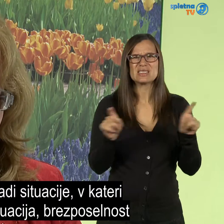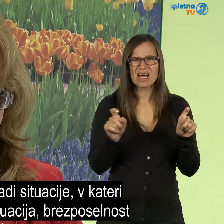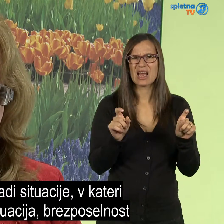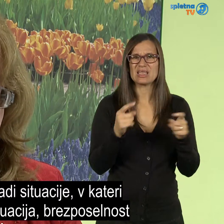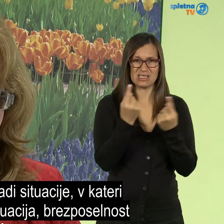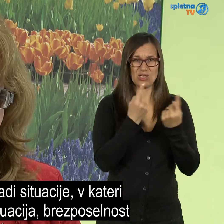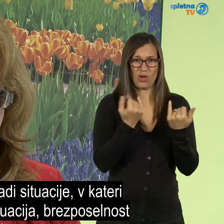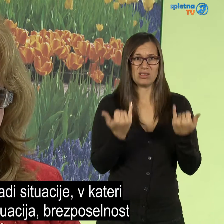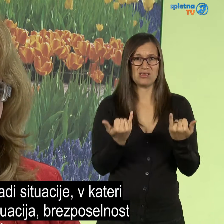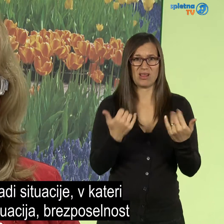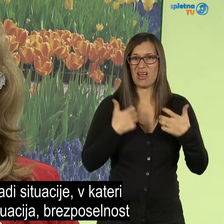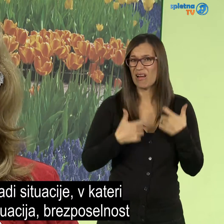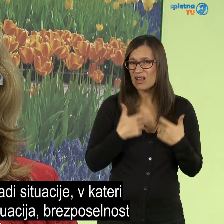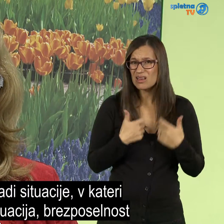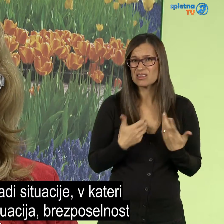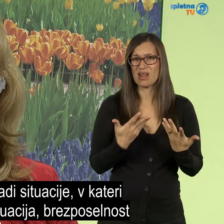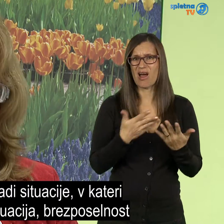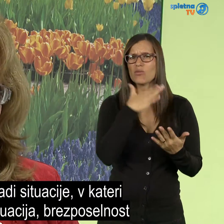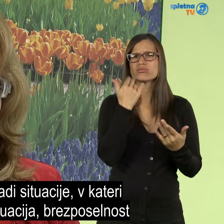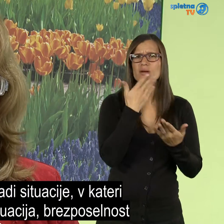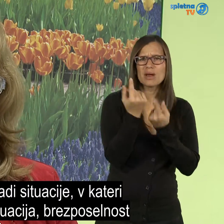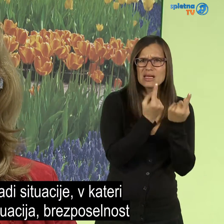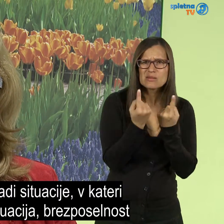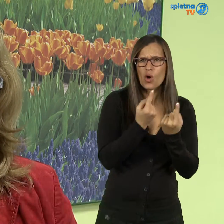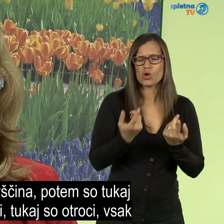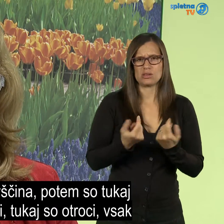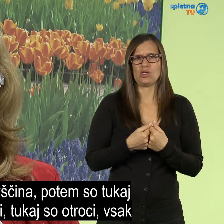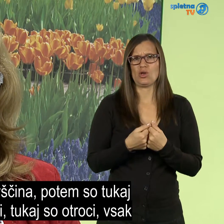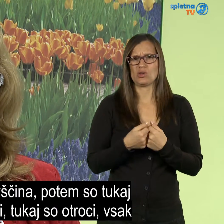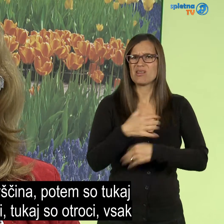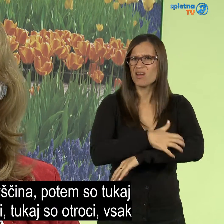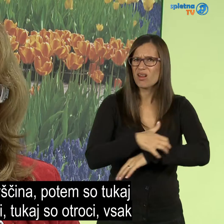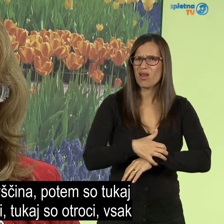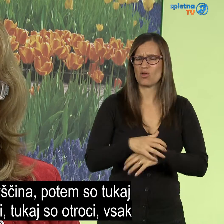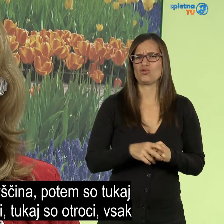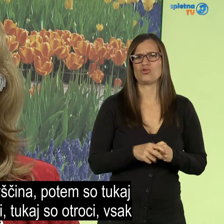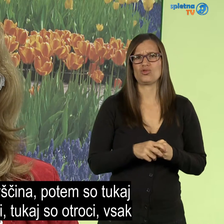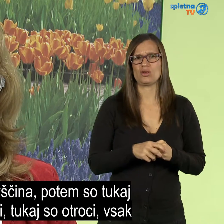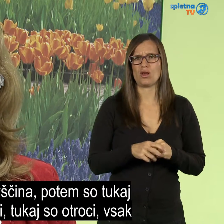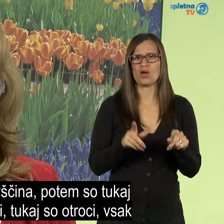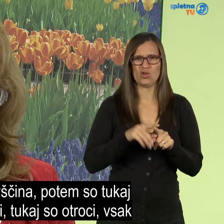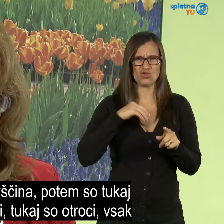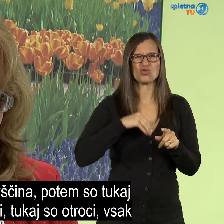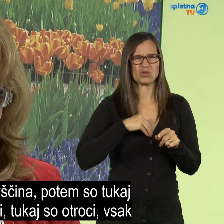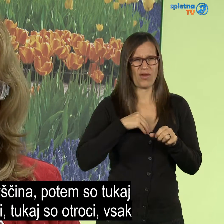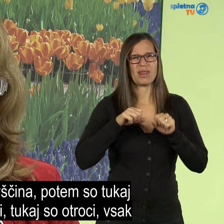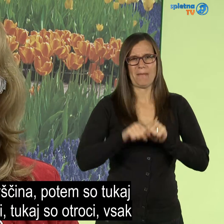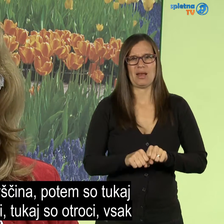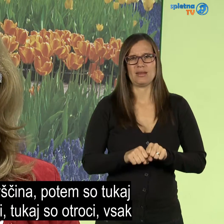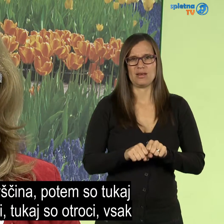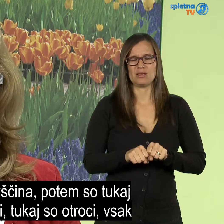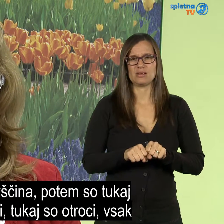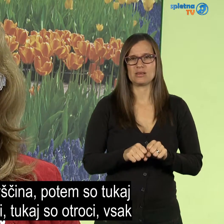situacije, v kateri smo, krizna situacija, brezposelnost je prisotna, revščina, potem so tukaj čustveni